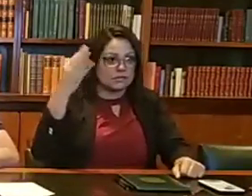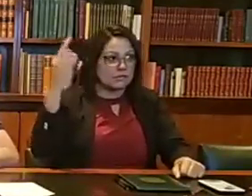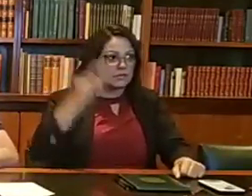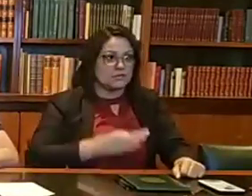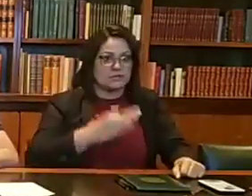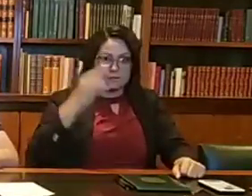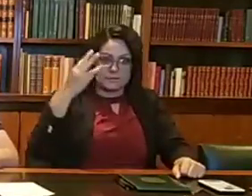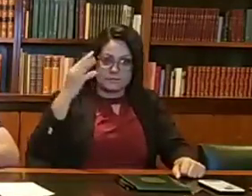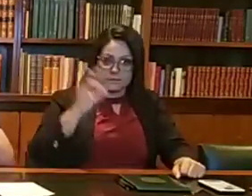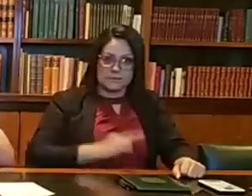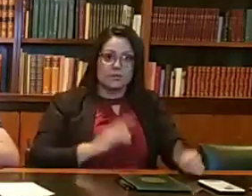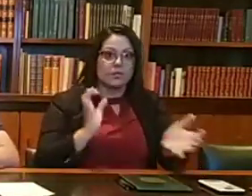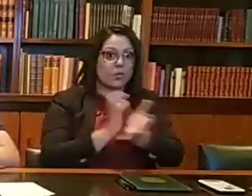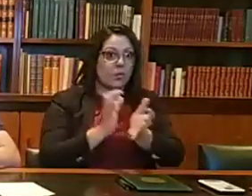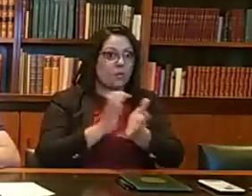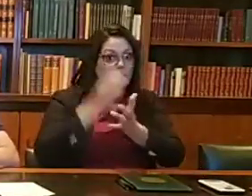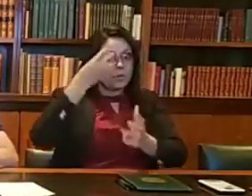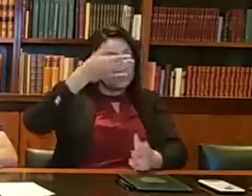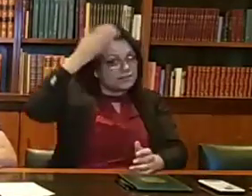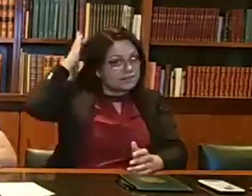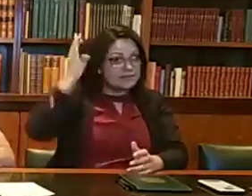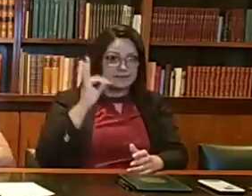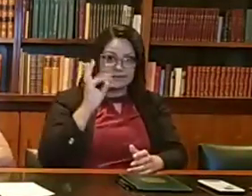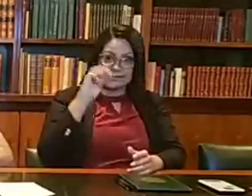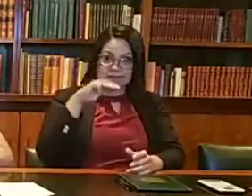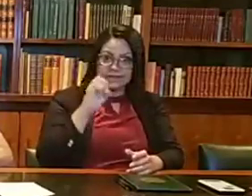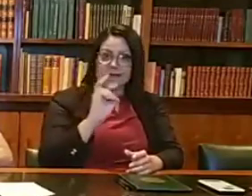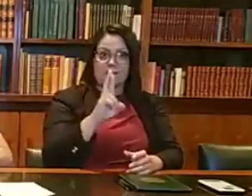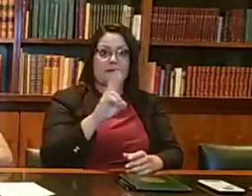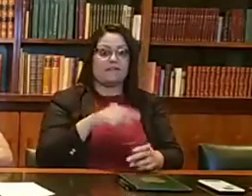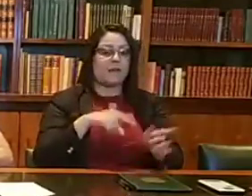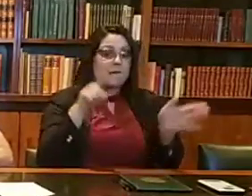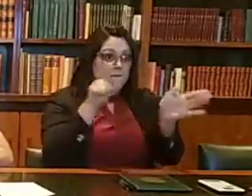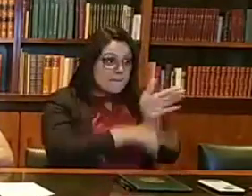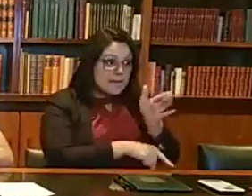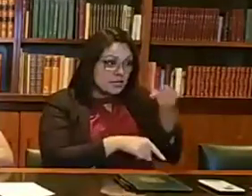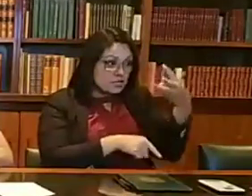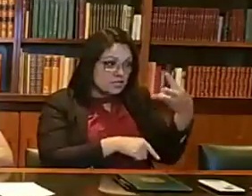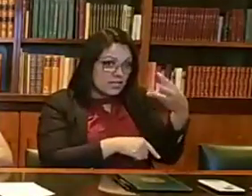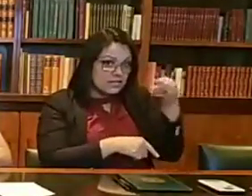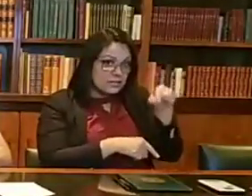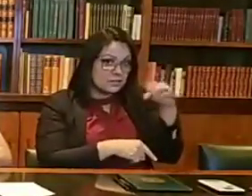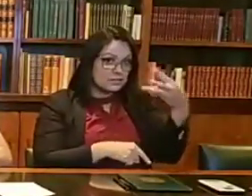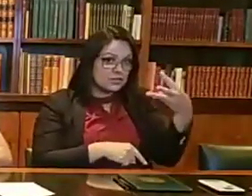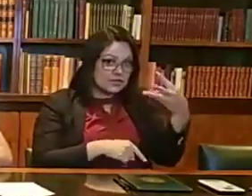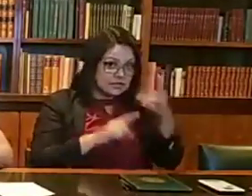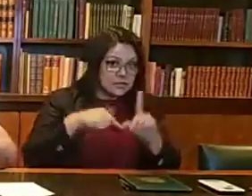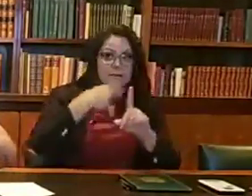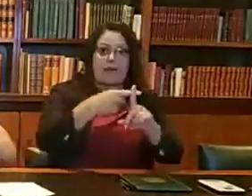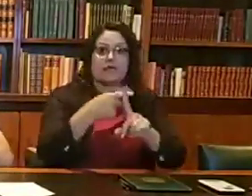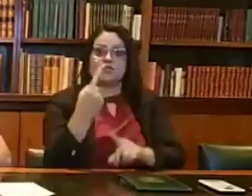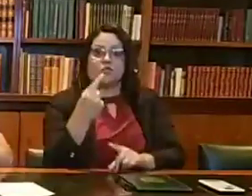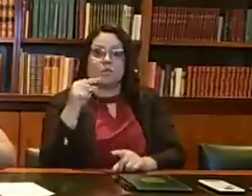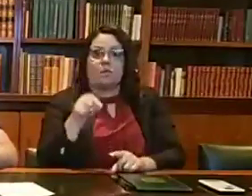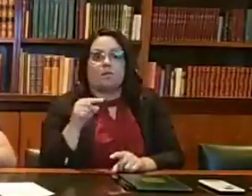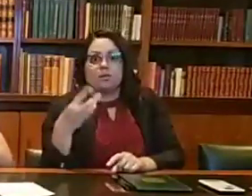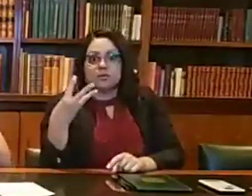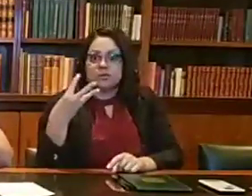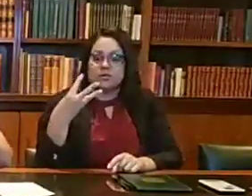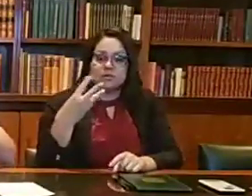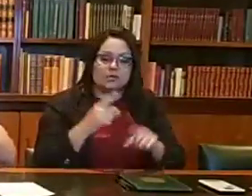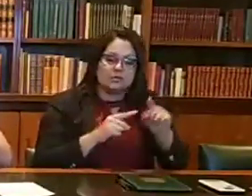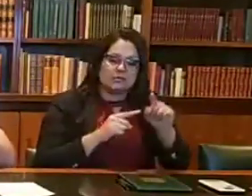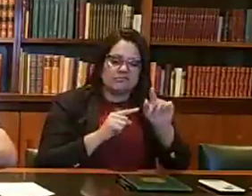negativo. No primeiro governo Temer já deu uma recuperada, passou de menos 3,3% para mais 1,3%. Então, um crescimento